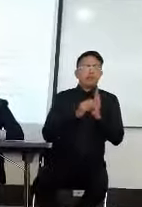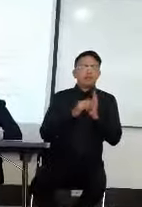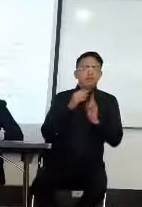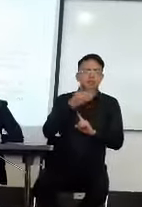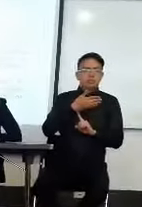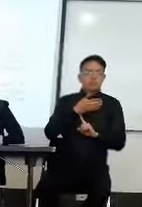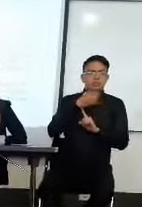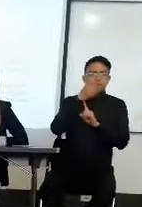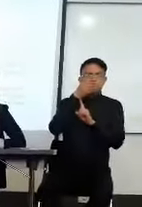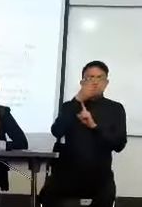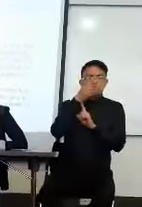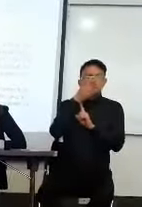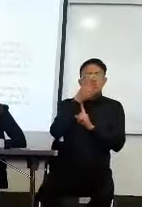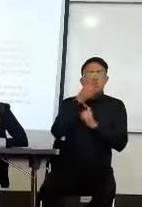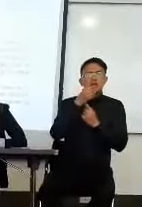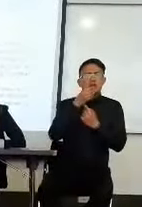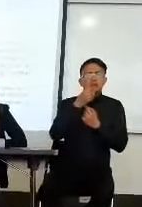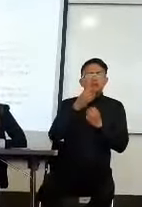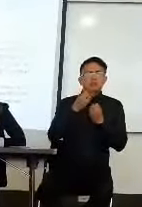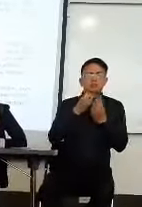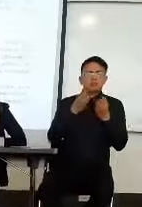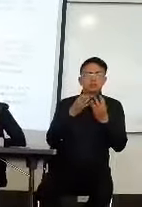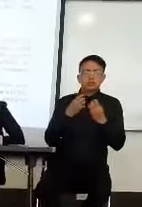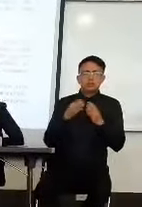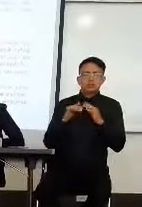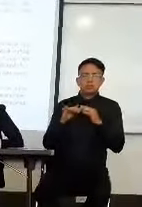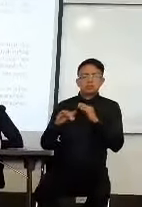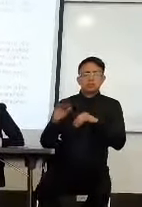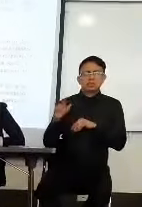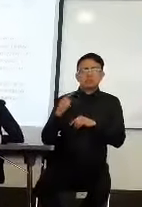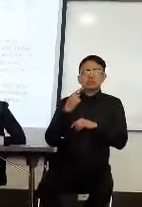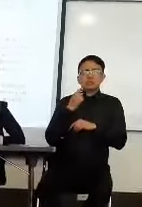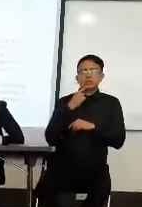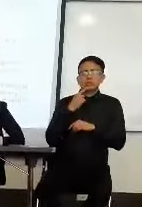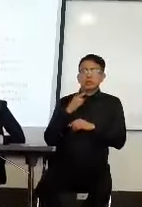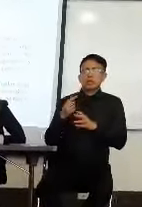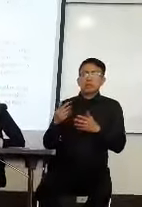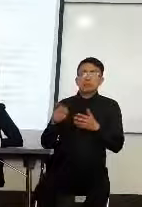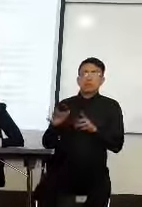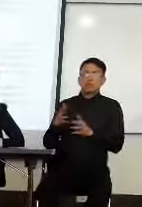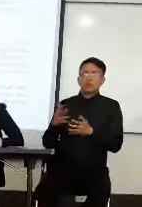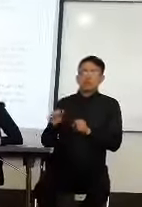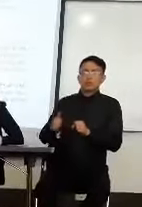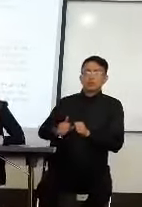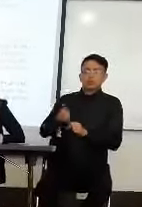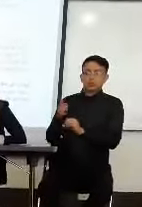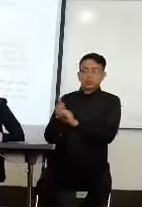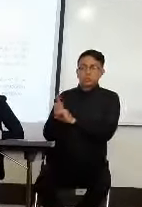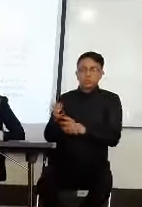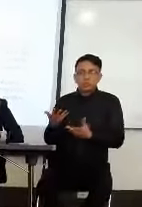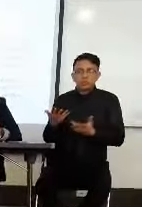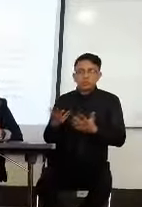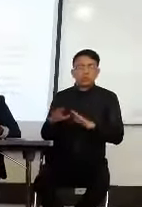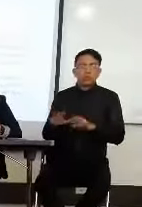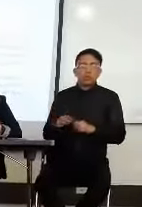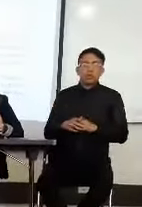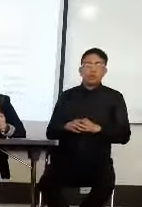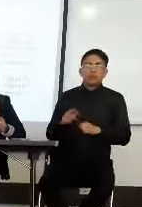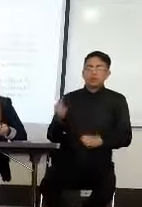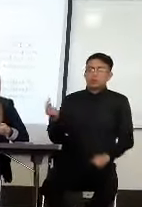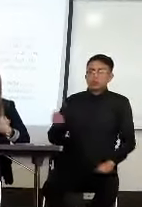las solicitudes frente a la esterilización responden a miedos o temores frente a la violencia sexual, frente a que las personas están solas